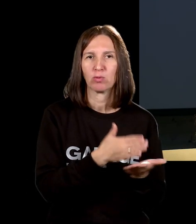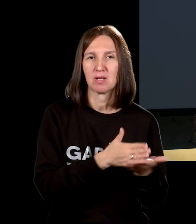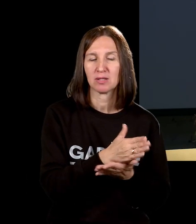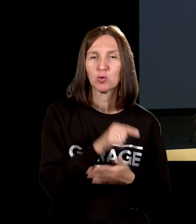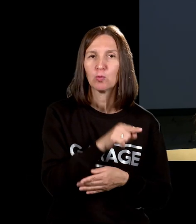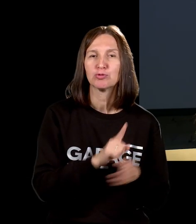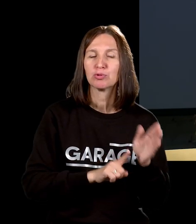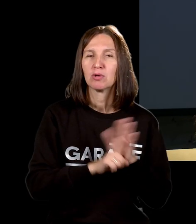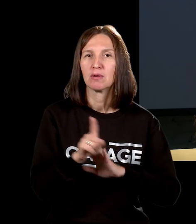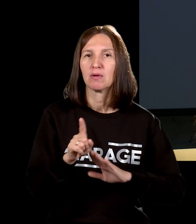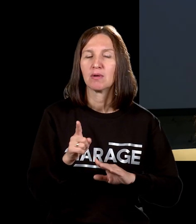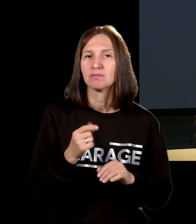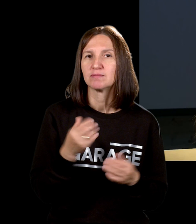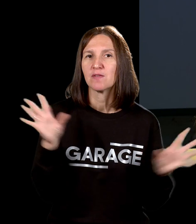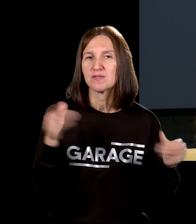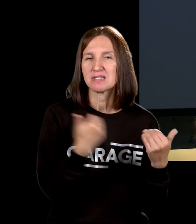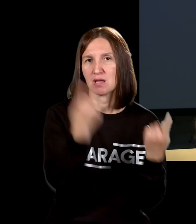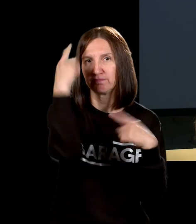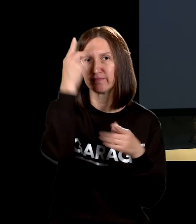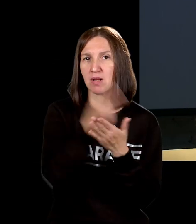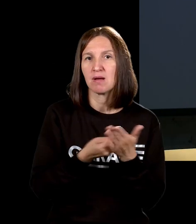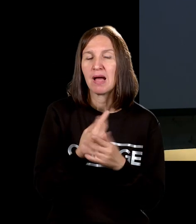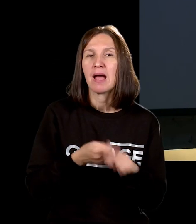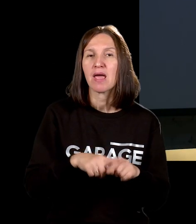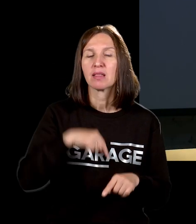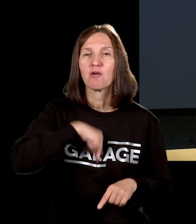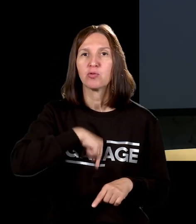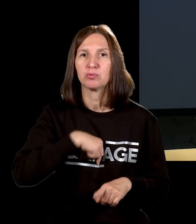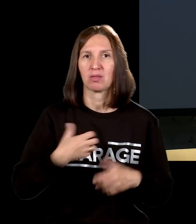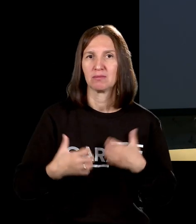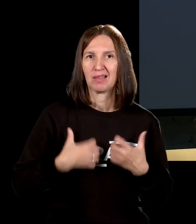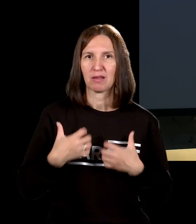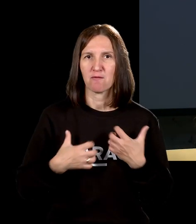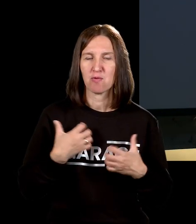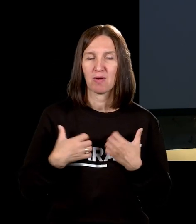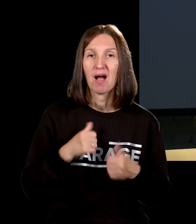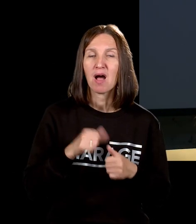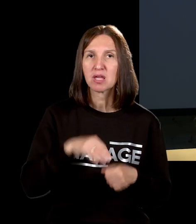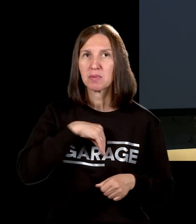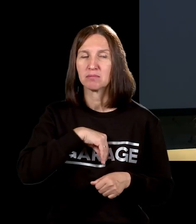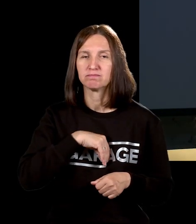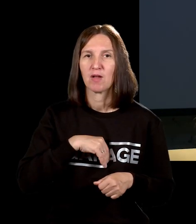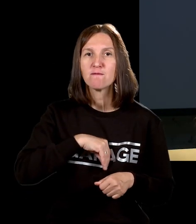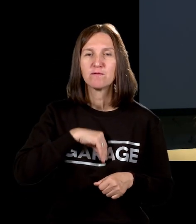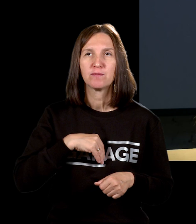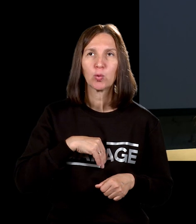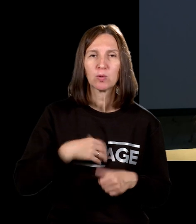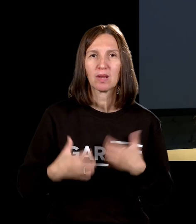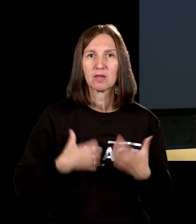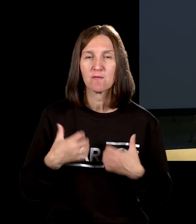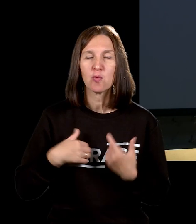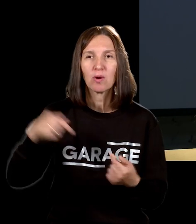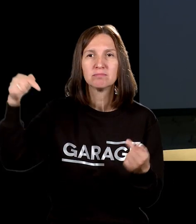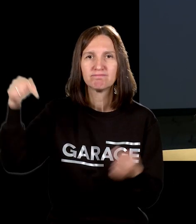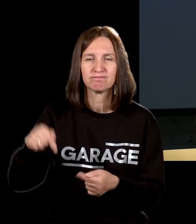то, про что он начинает, про что он делает все свои произведения, состояние внутренней тревоги. И вот это состояние внутренней тревоги, это то состояние, которое